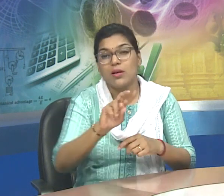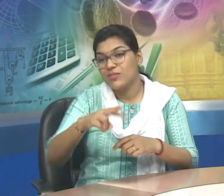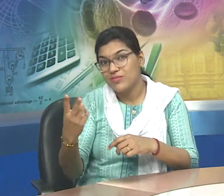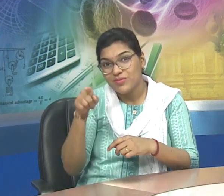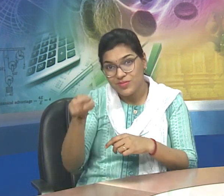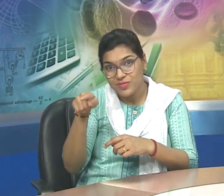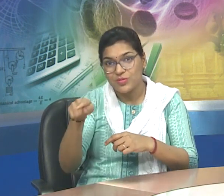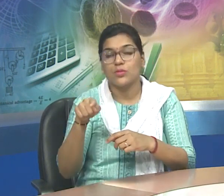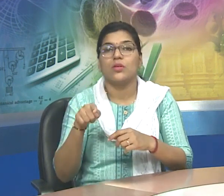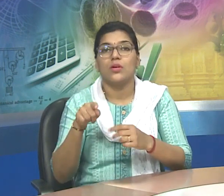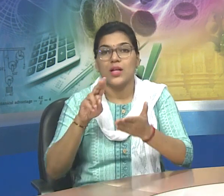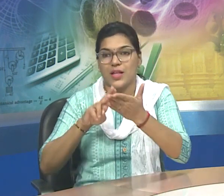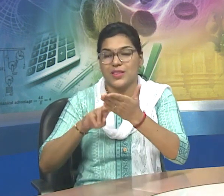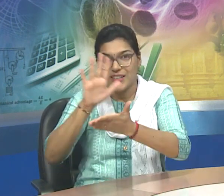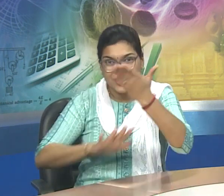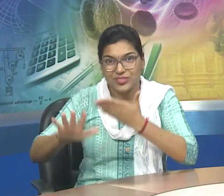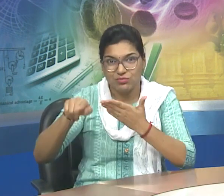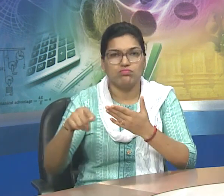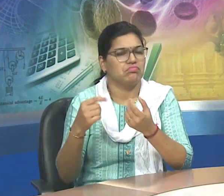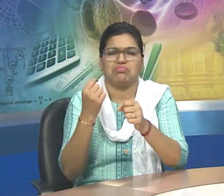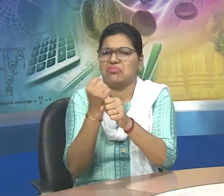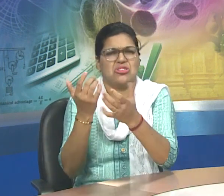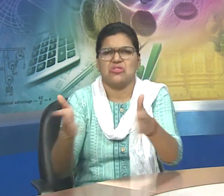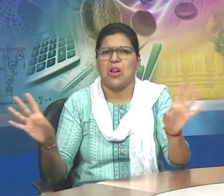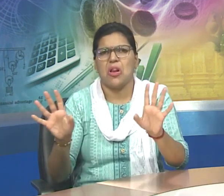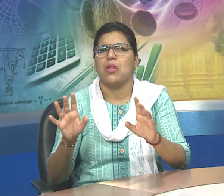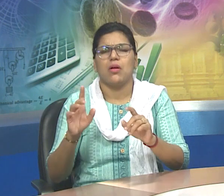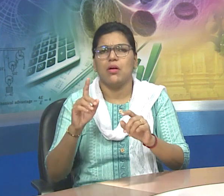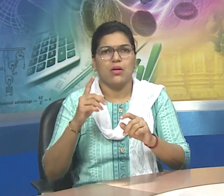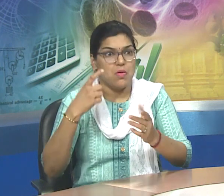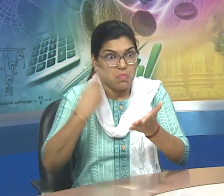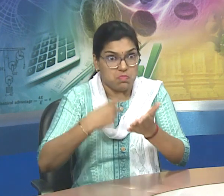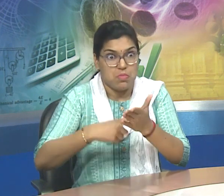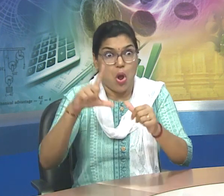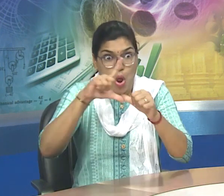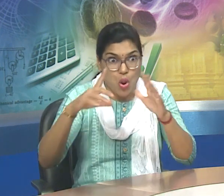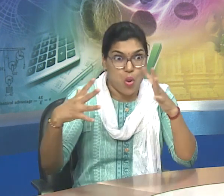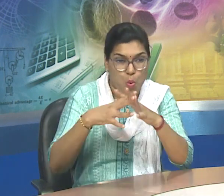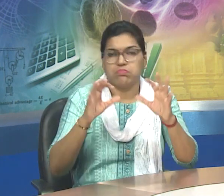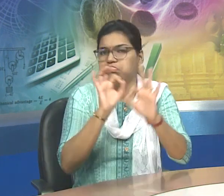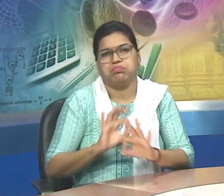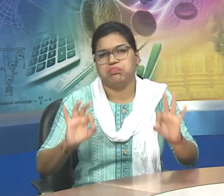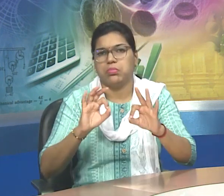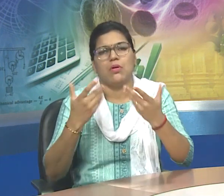लोग कानून का पालन करने के लिए बाध्य होते हैं, किंतु नेशन में ये